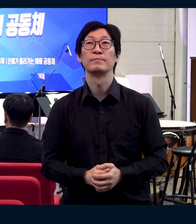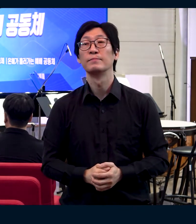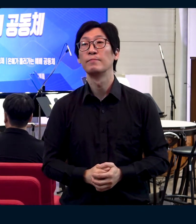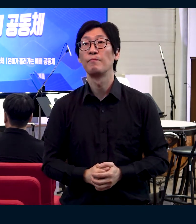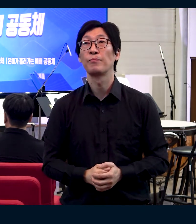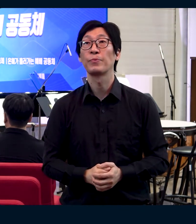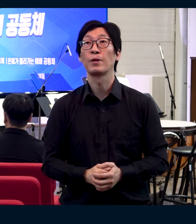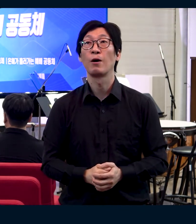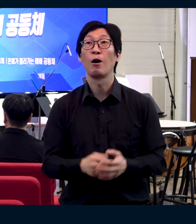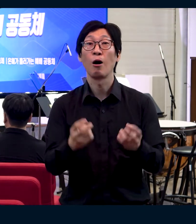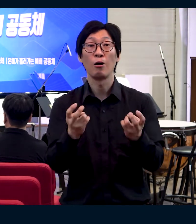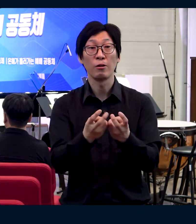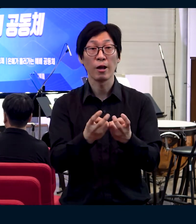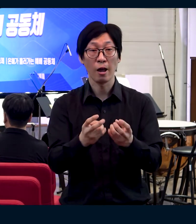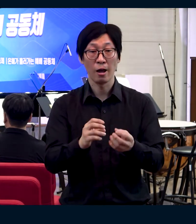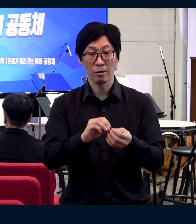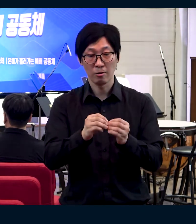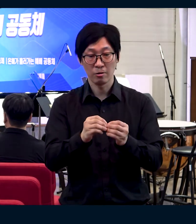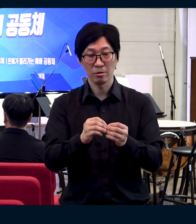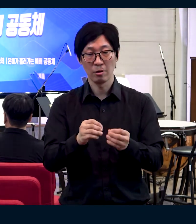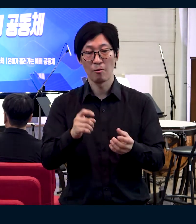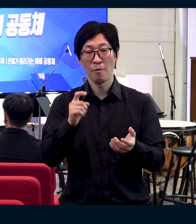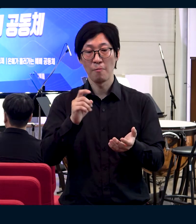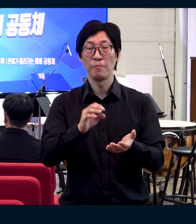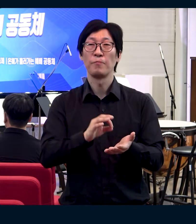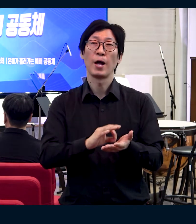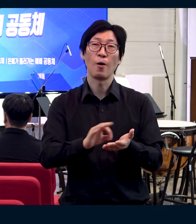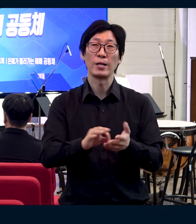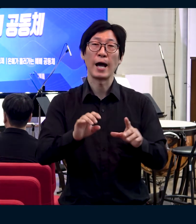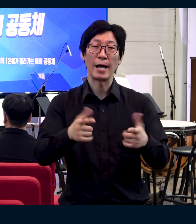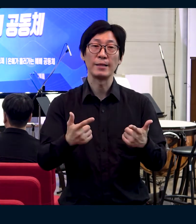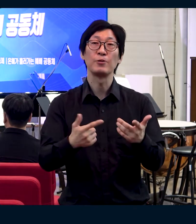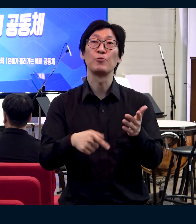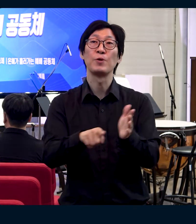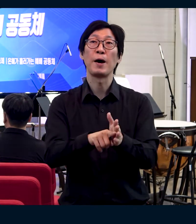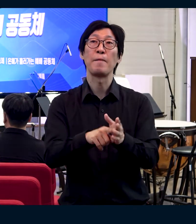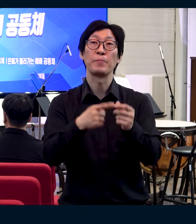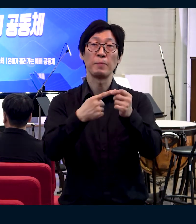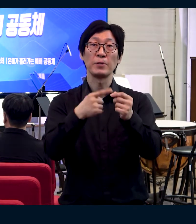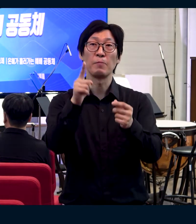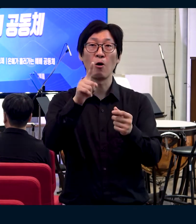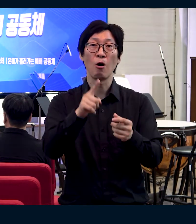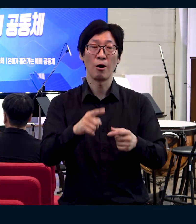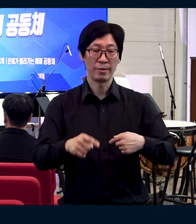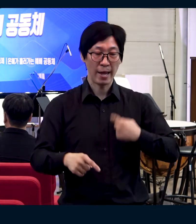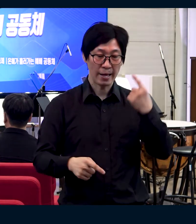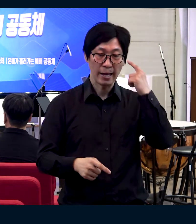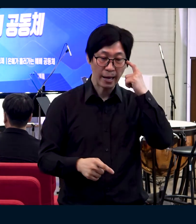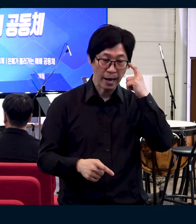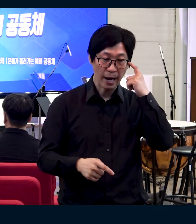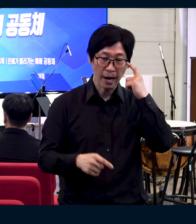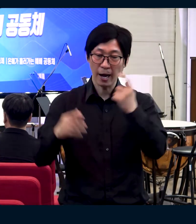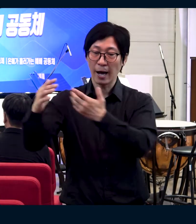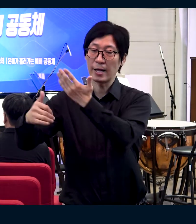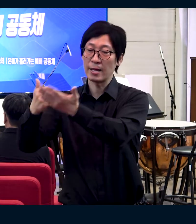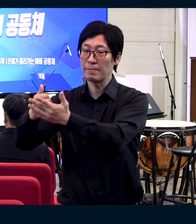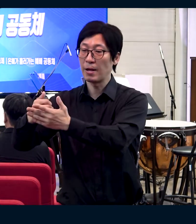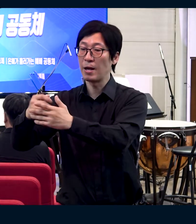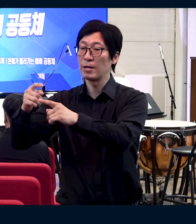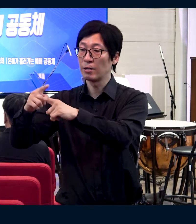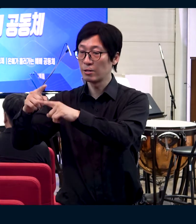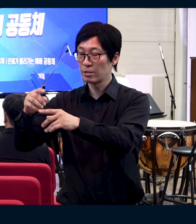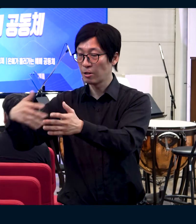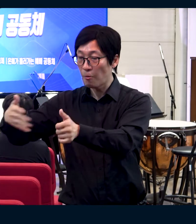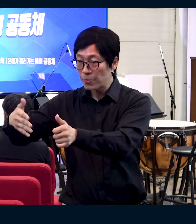여러분, 어떻게 해야 영적 편법을 쓰지 않을 수 있을까? 첫째는 바로 자기 생각으로 하나님의